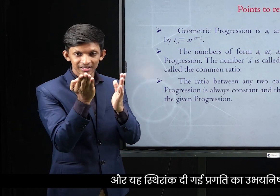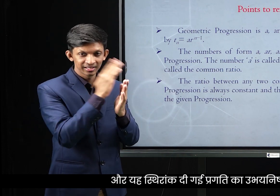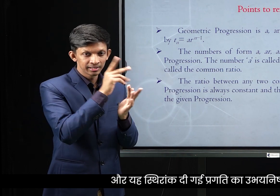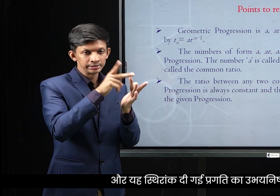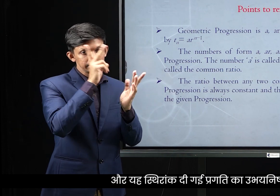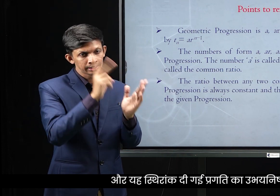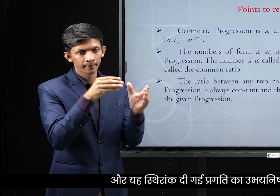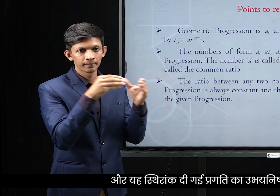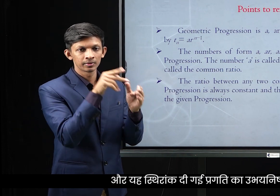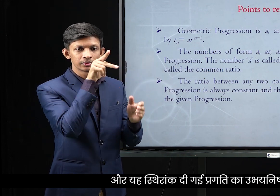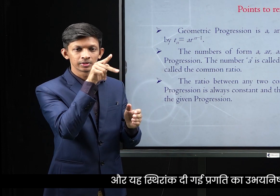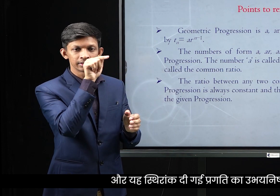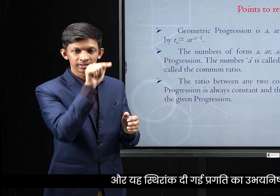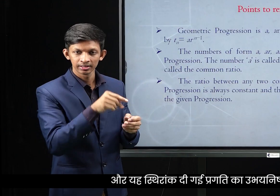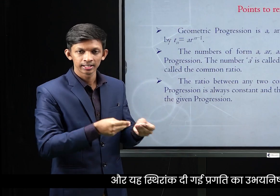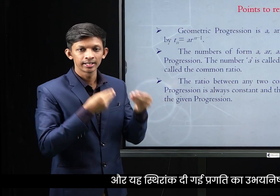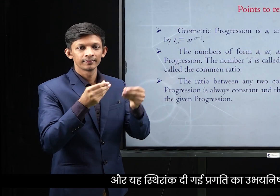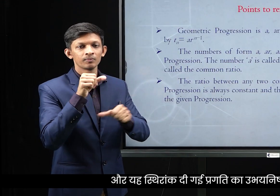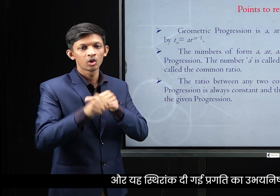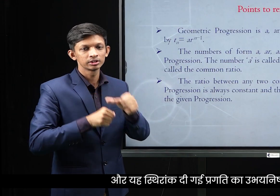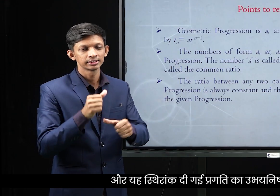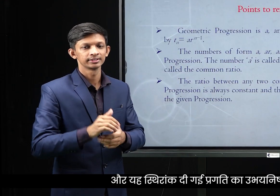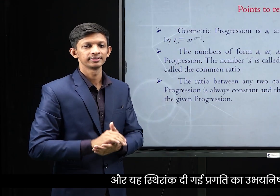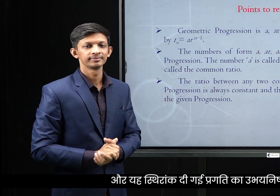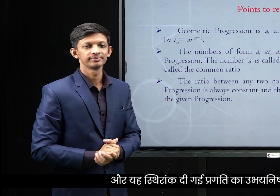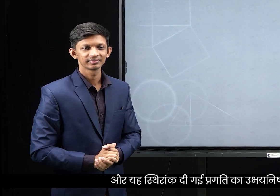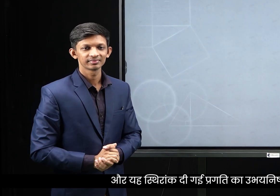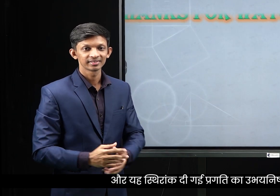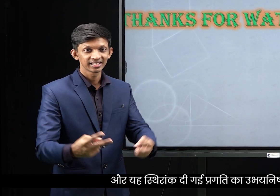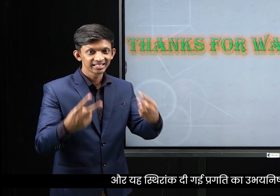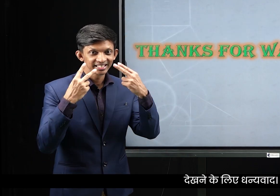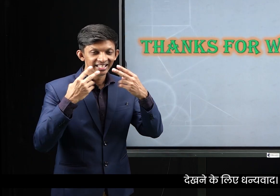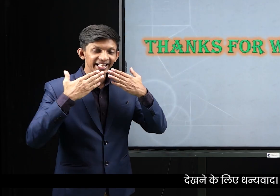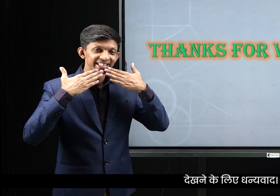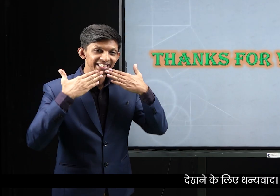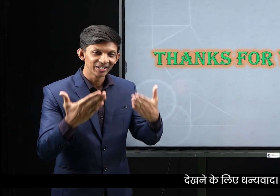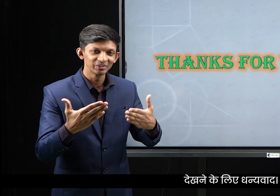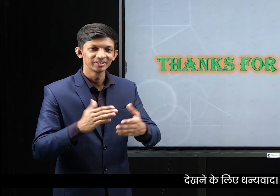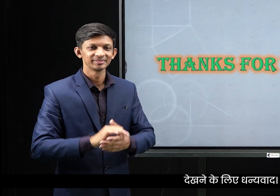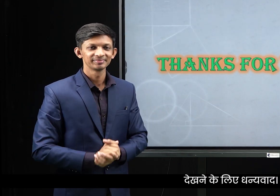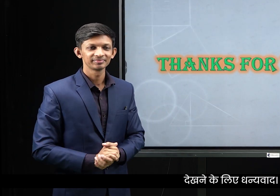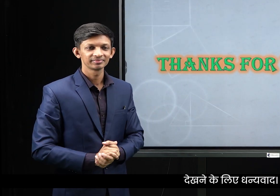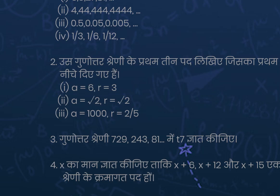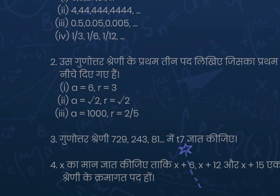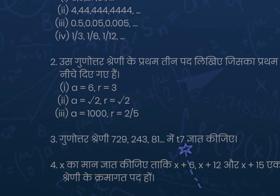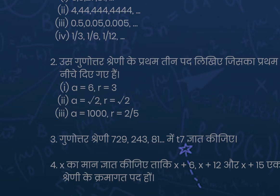गई प्रगति का उभयनिष्ठ अनुपात होता है। देखने के लिए धन्यवाद।